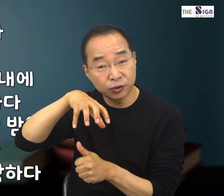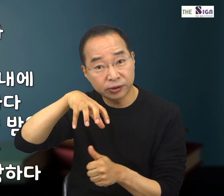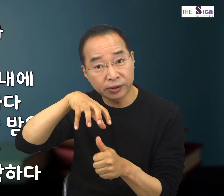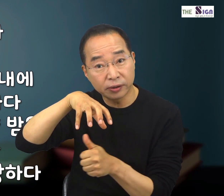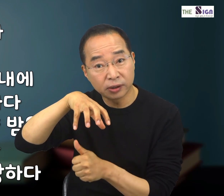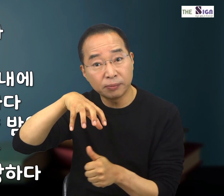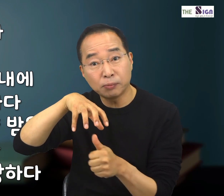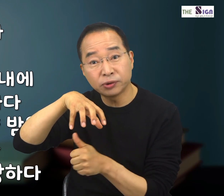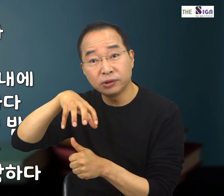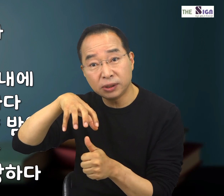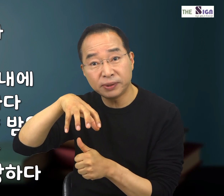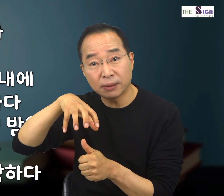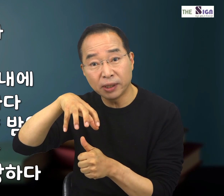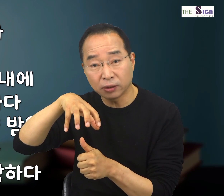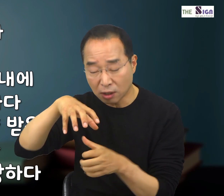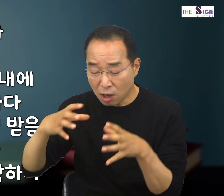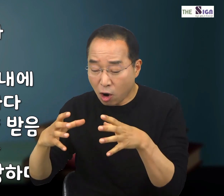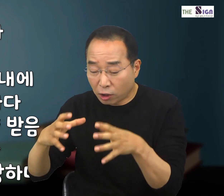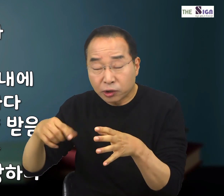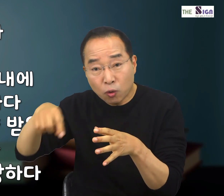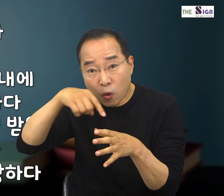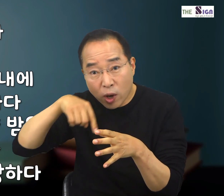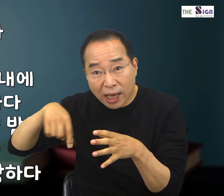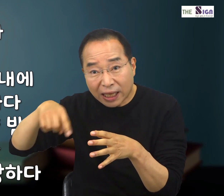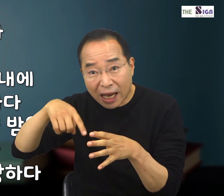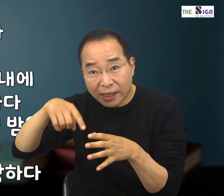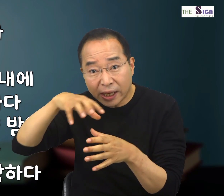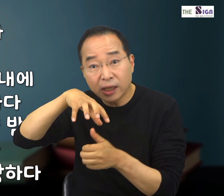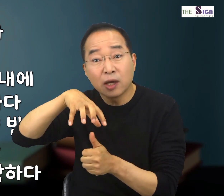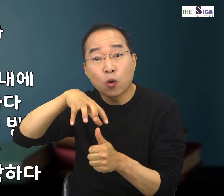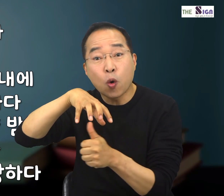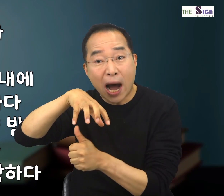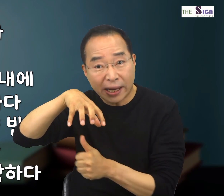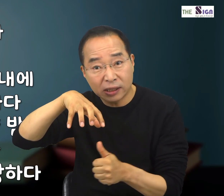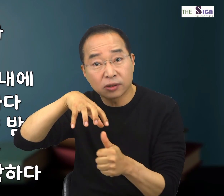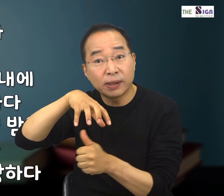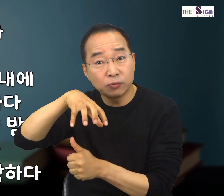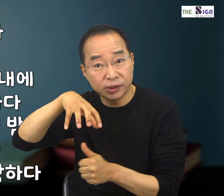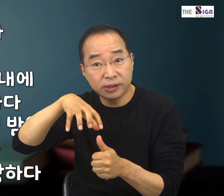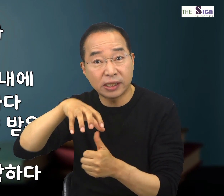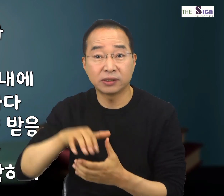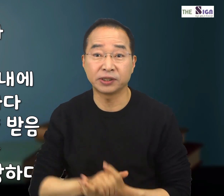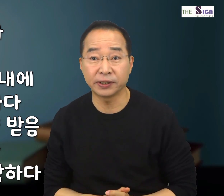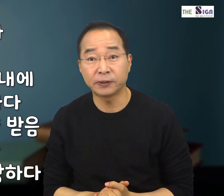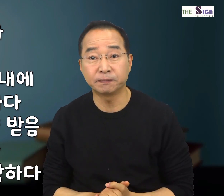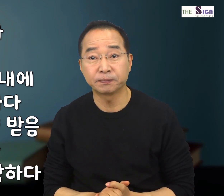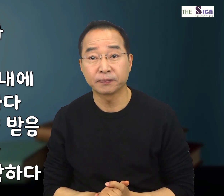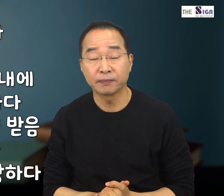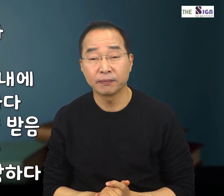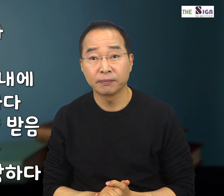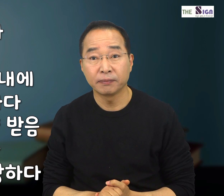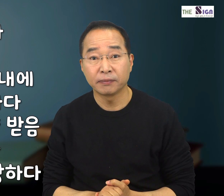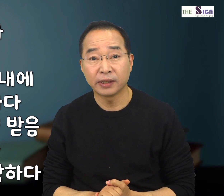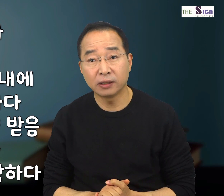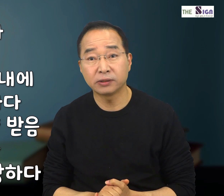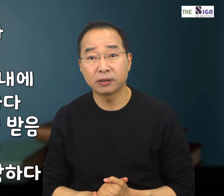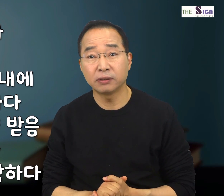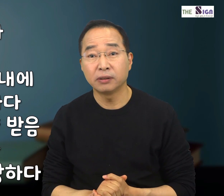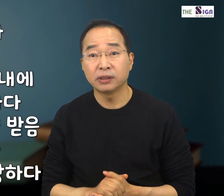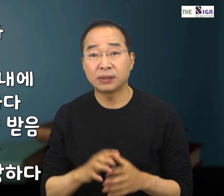있어요. 그러면 무슨 의미냐면 어떤 공간 안에 그 안에서만 움직인다는 뜻이에요. 예를 들어 집